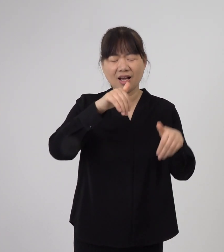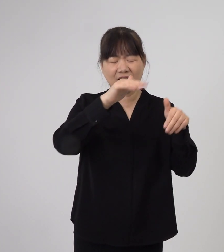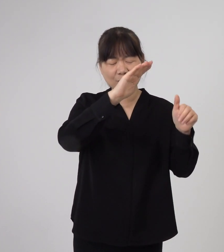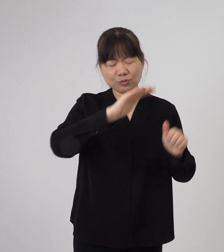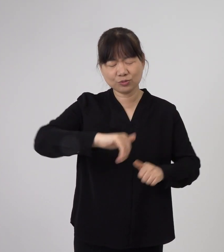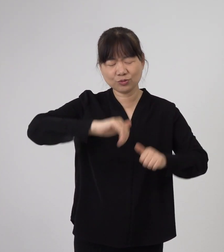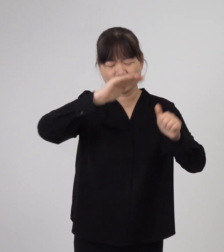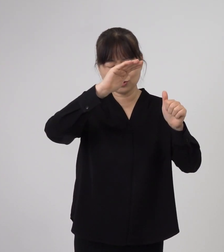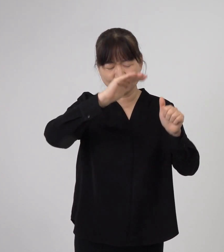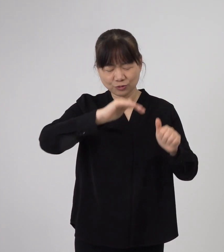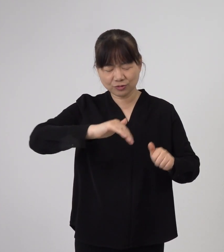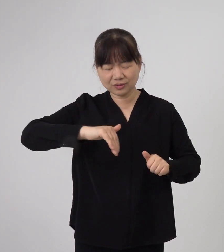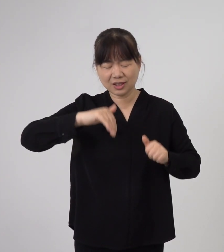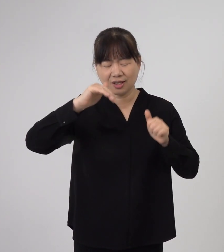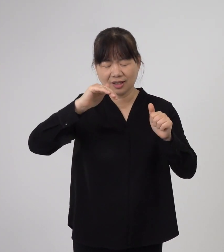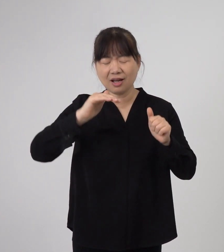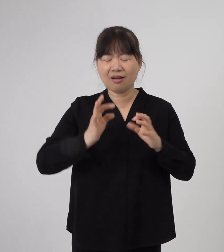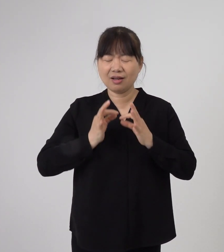부르셔서